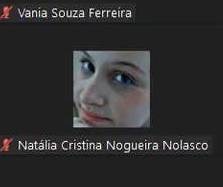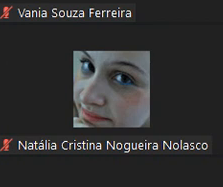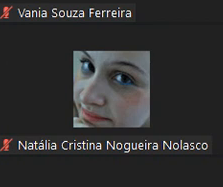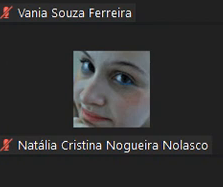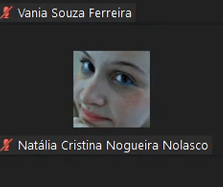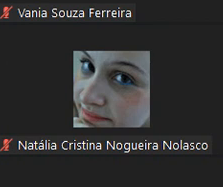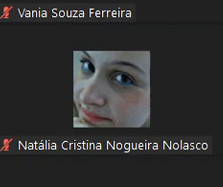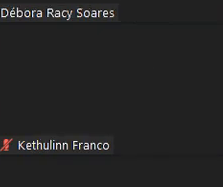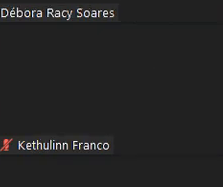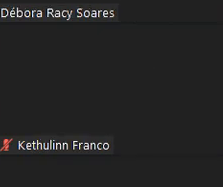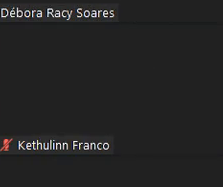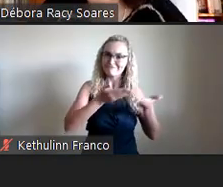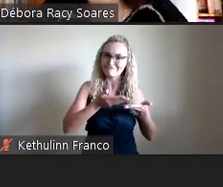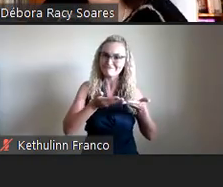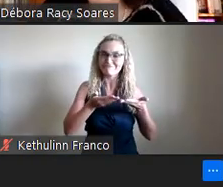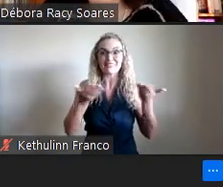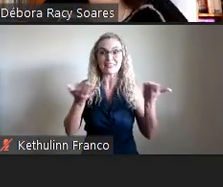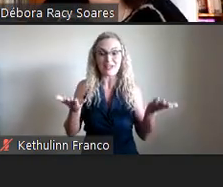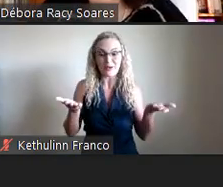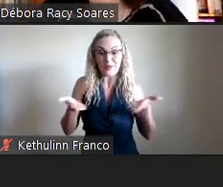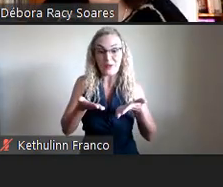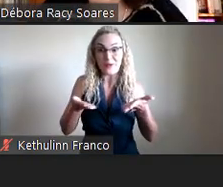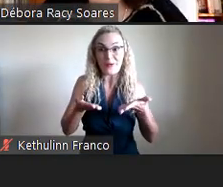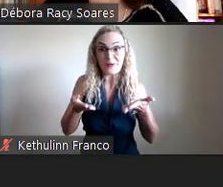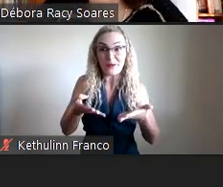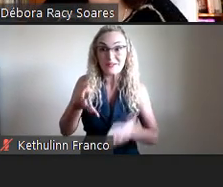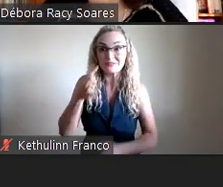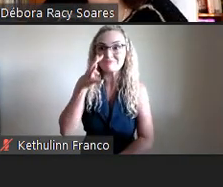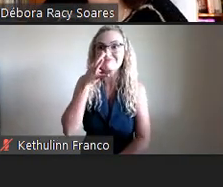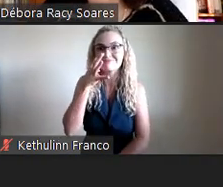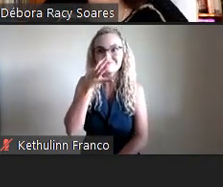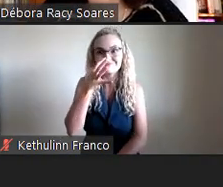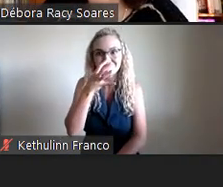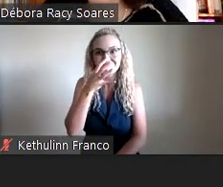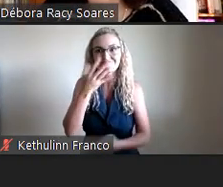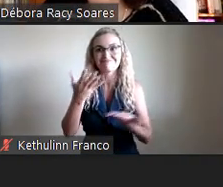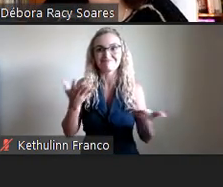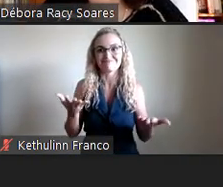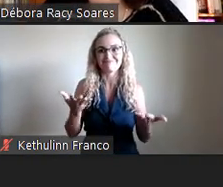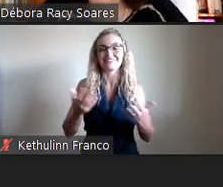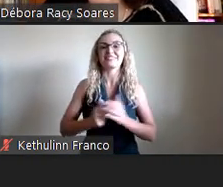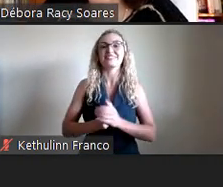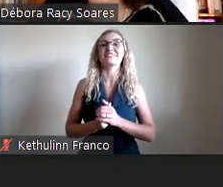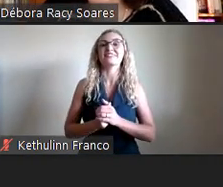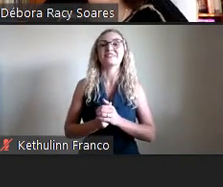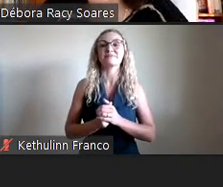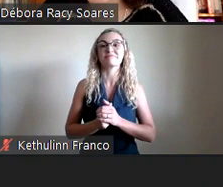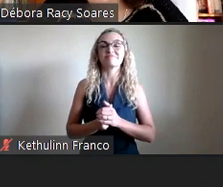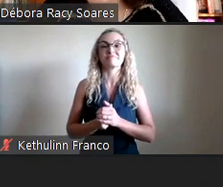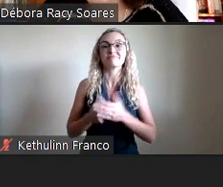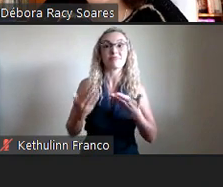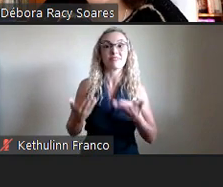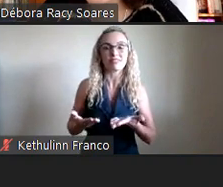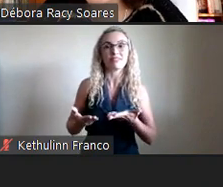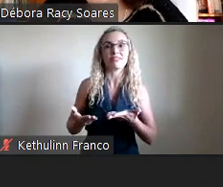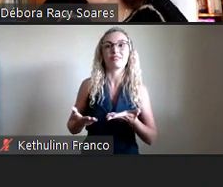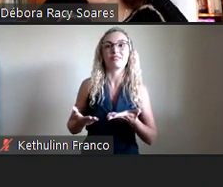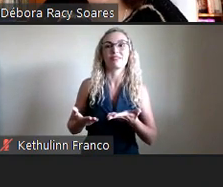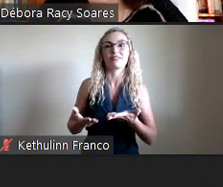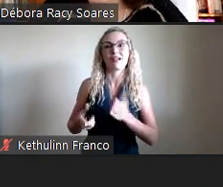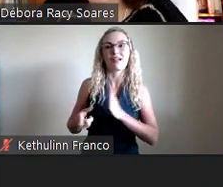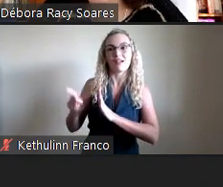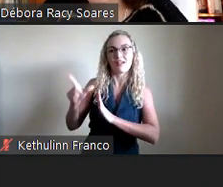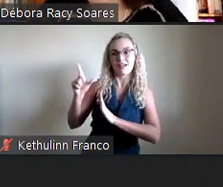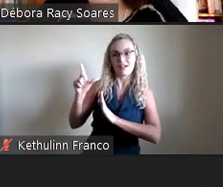nos prestigiando, né, neste evento. E como Kathleen disse, embora sejam